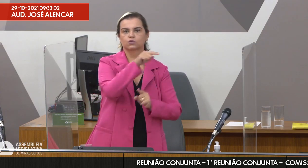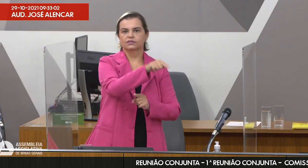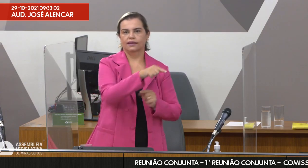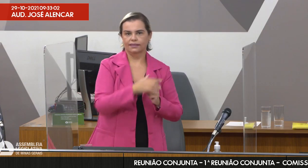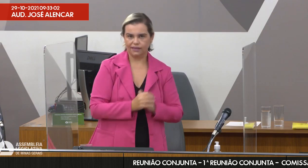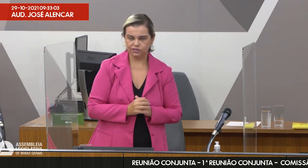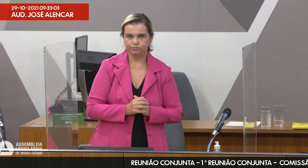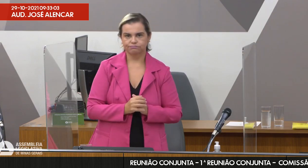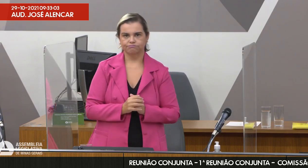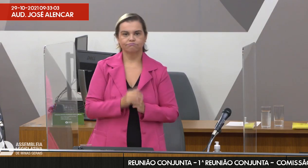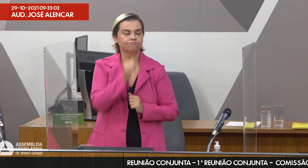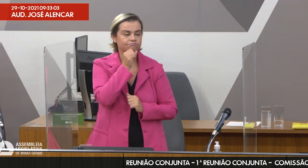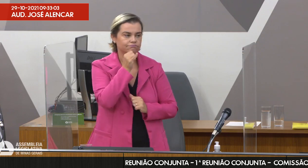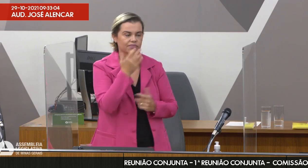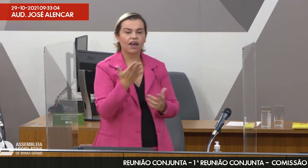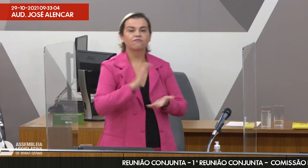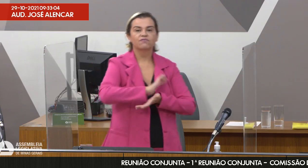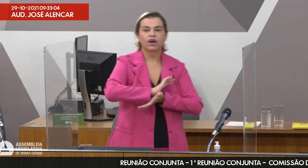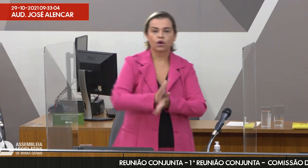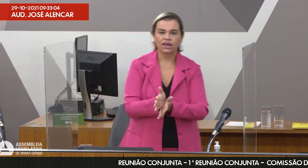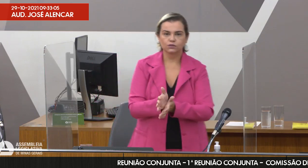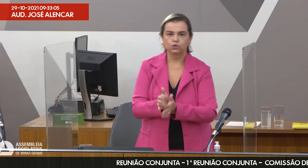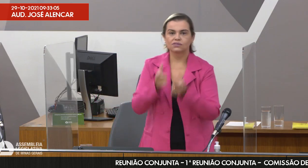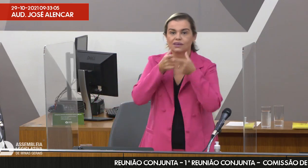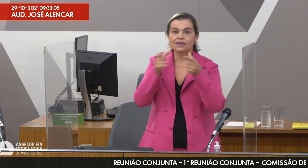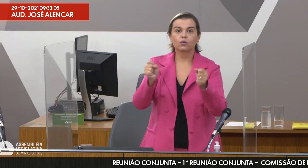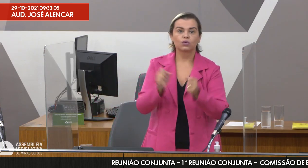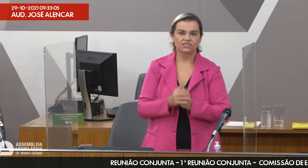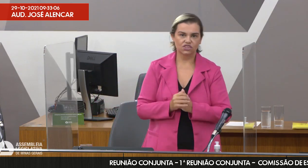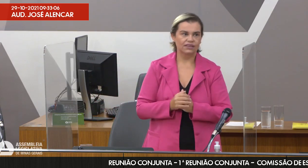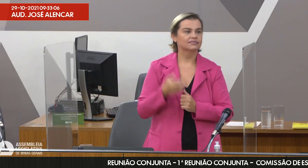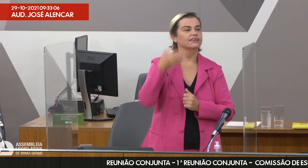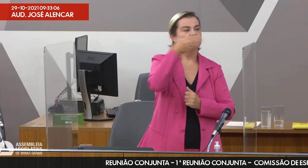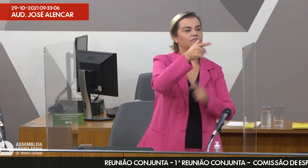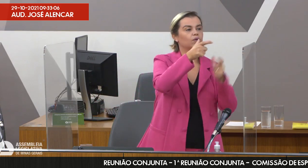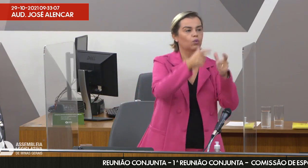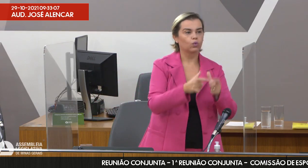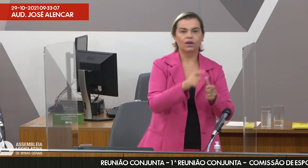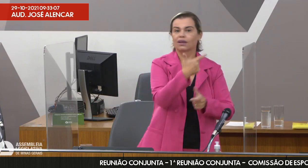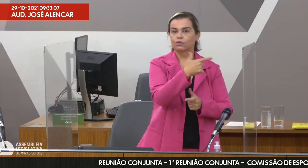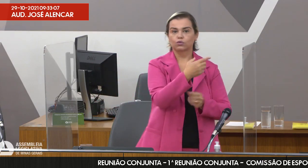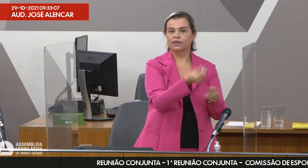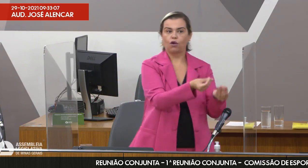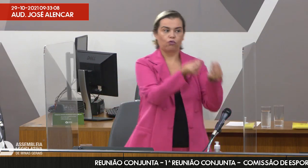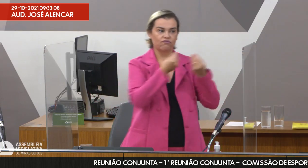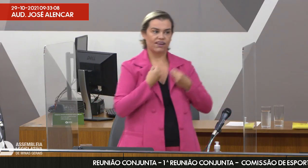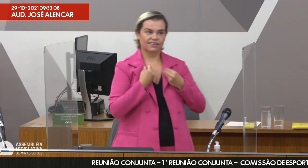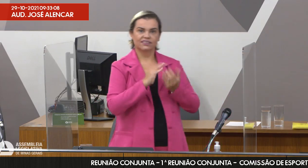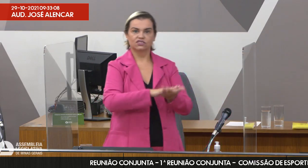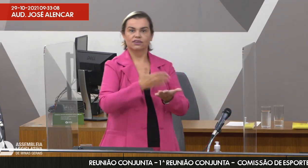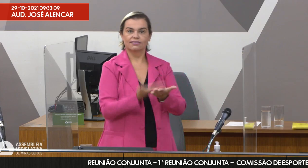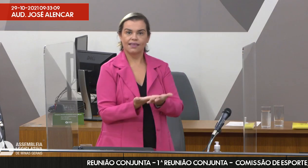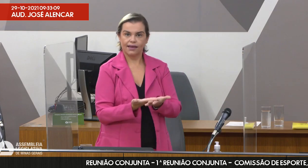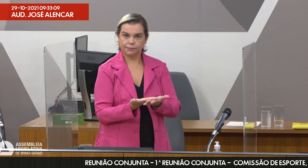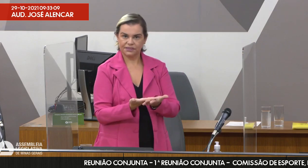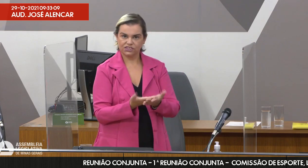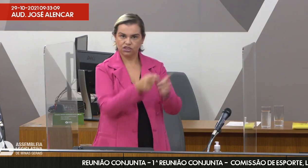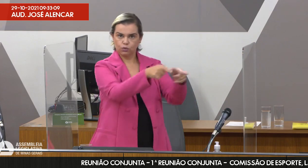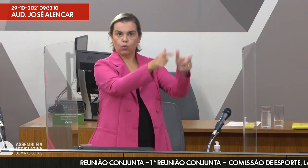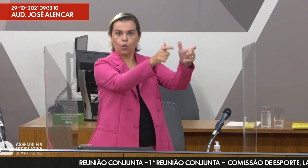Quando seus direitos humanos são violados, as pessoas hoje podem, as pessoas surdas